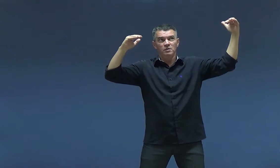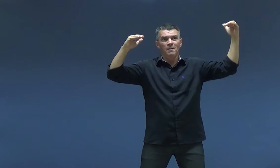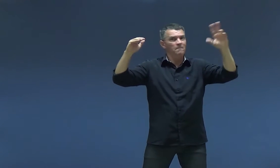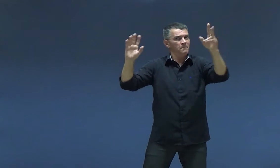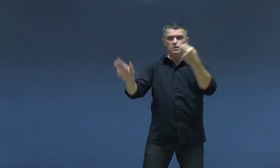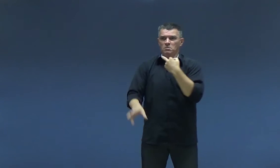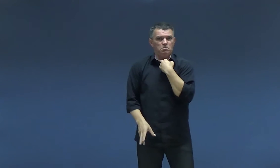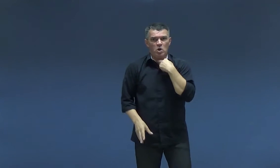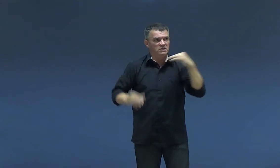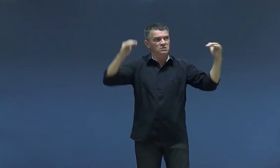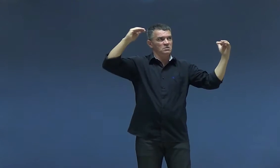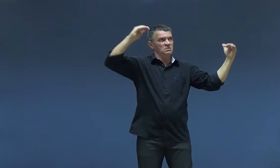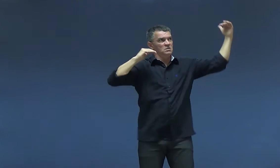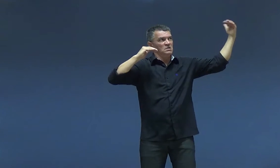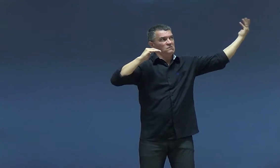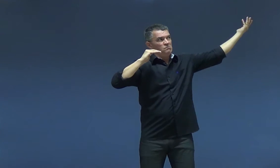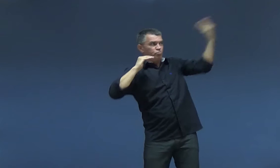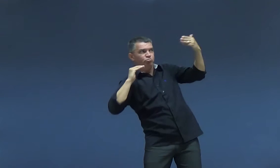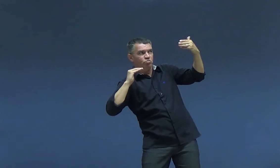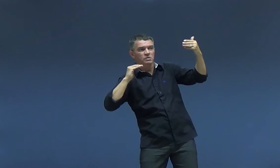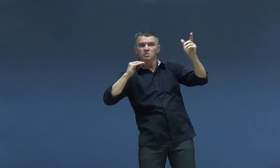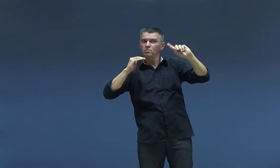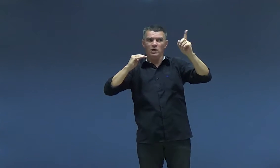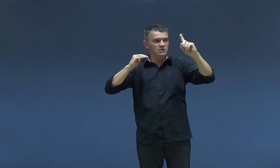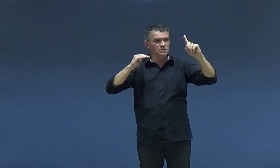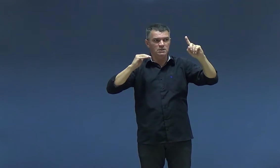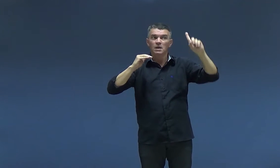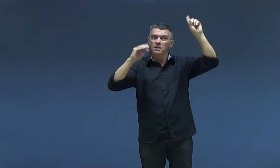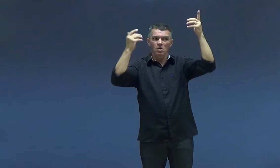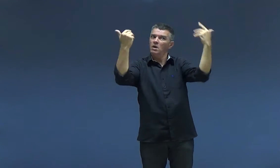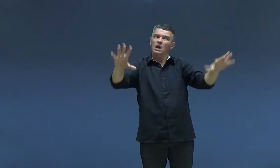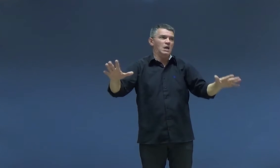naquela. Parece uma briga, né? Não pode deixar que ele seja maior que você.